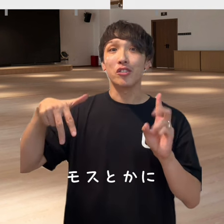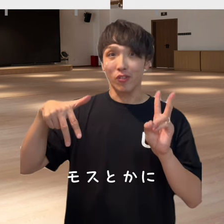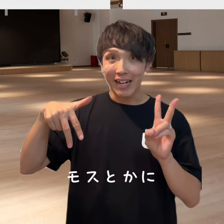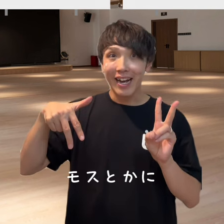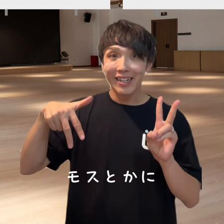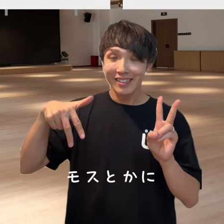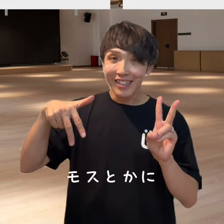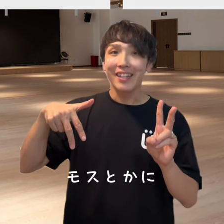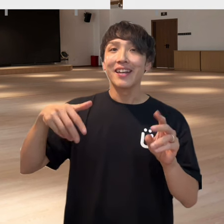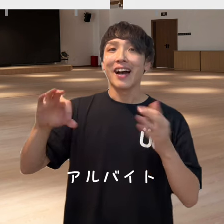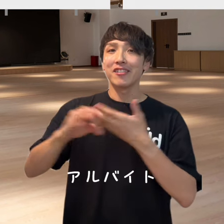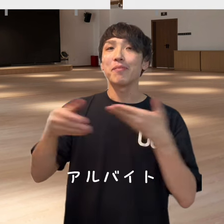かに